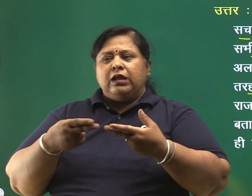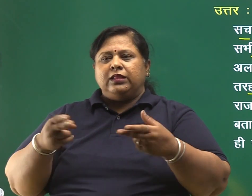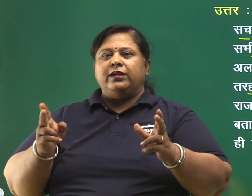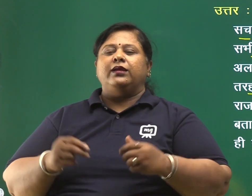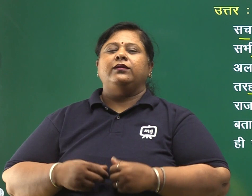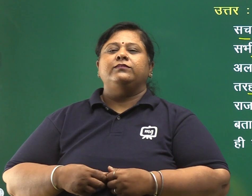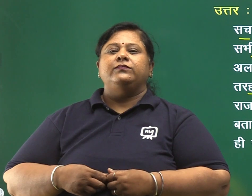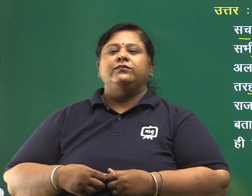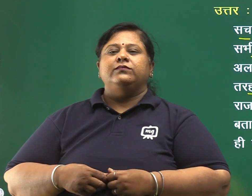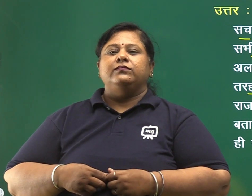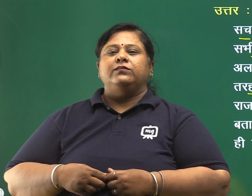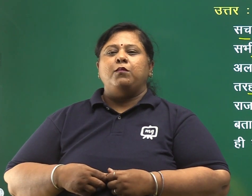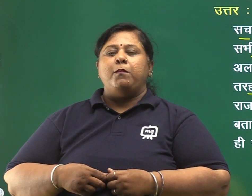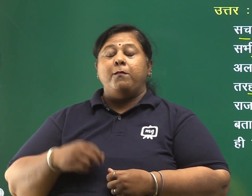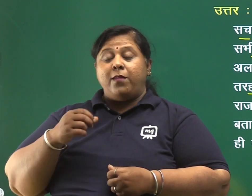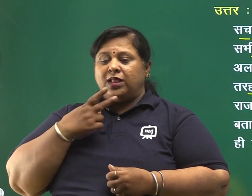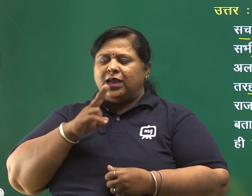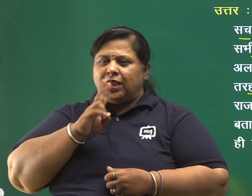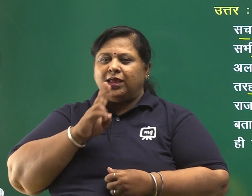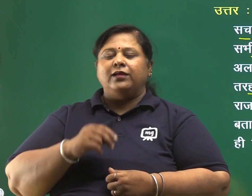की बातें करके